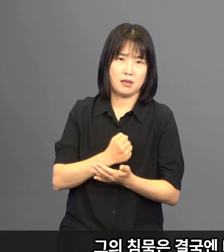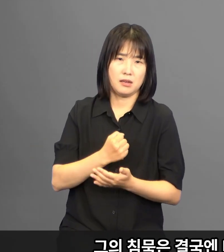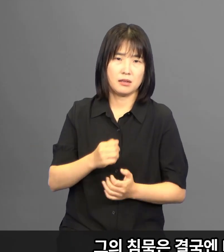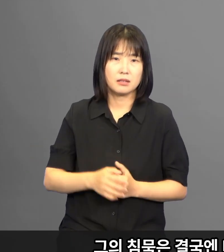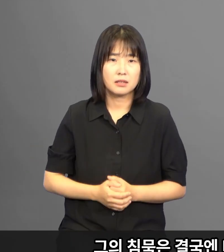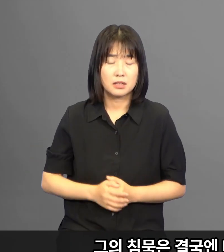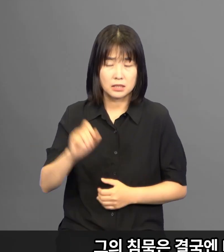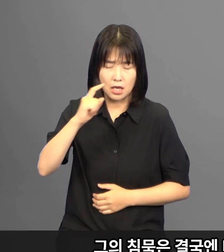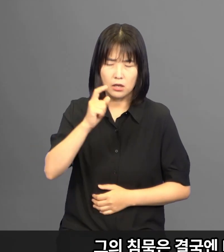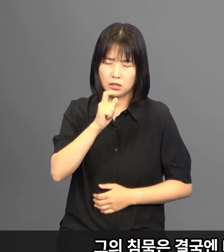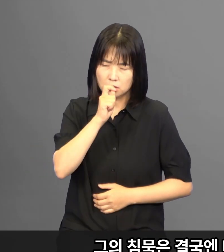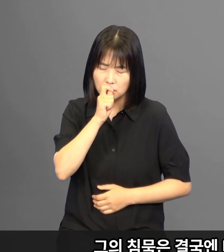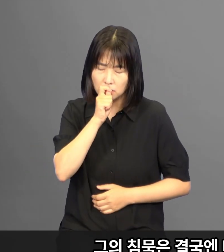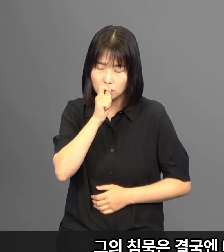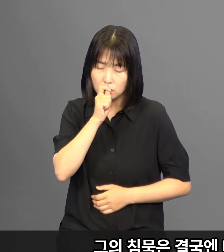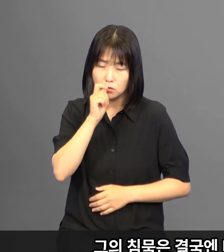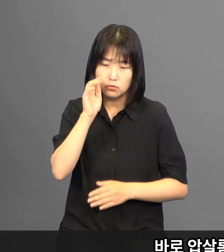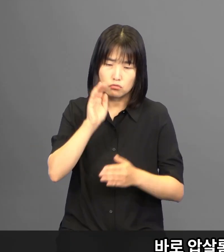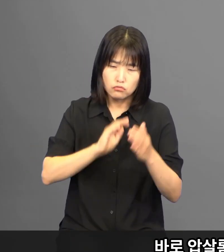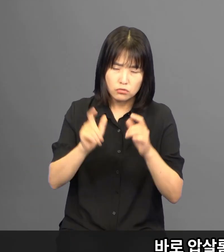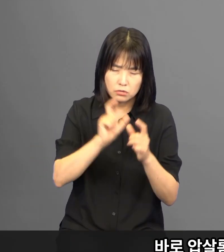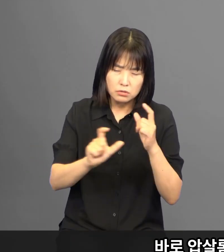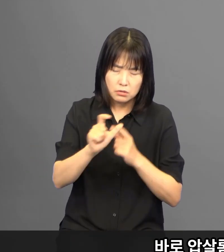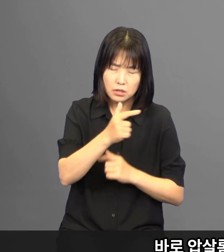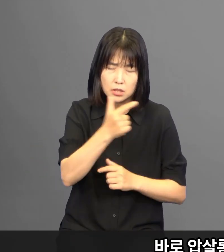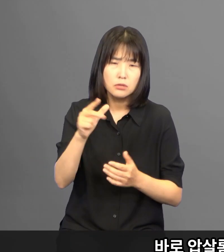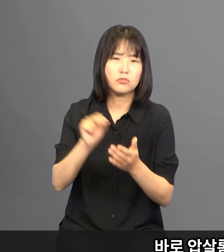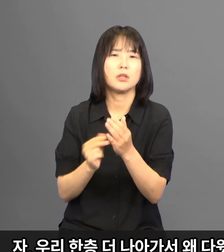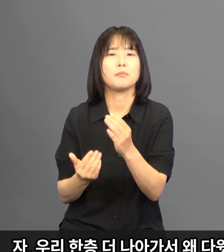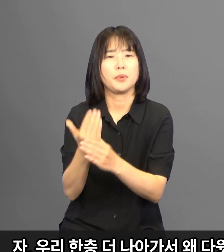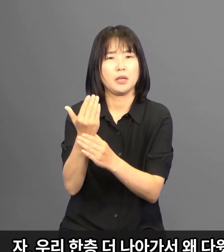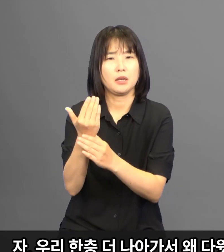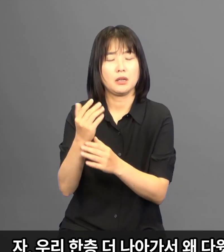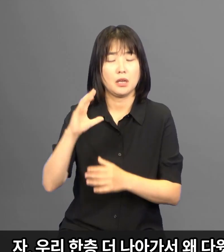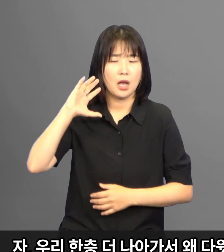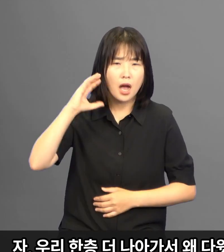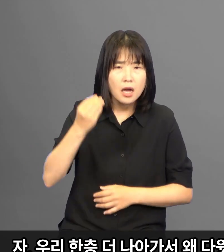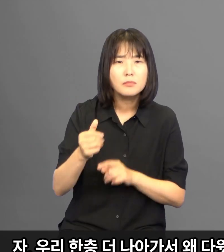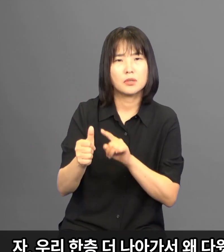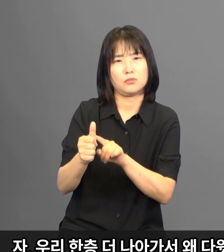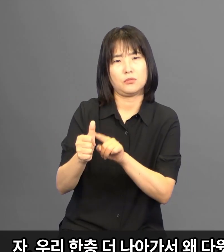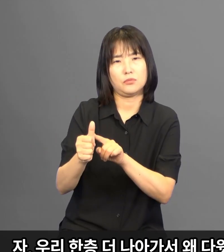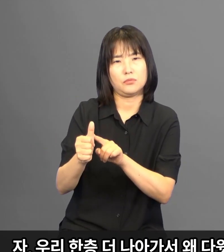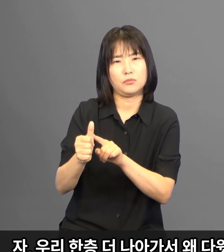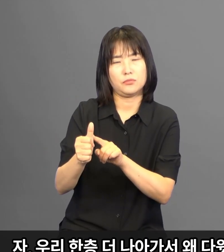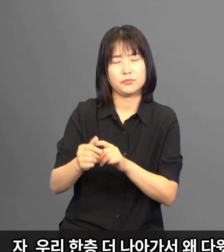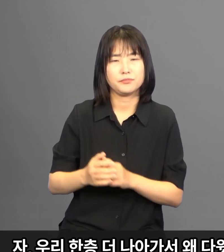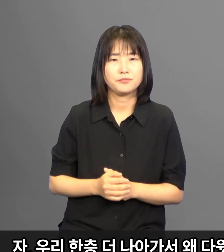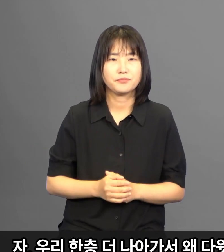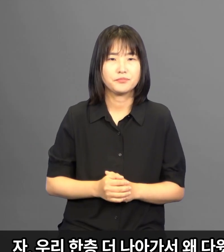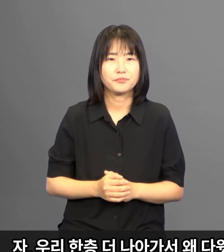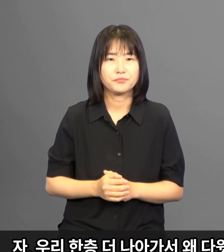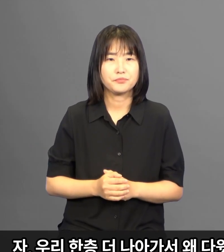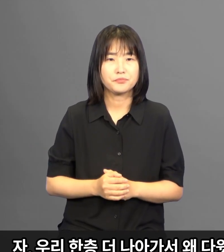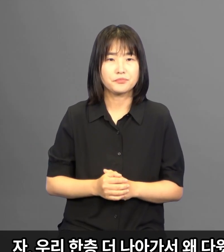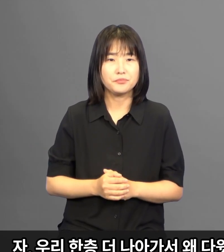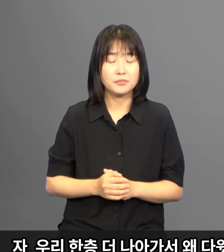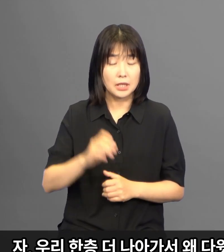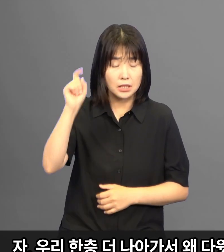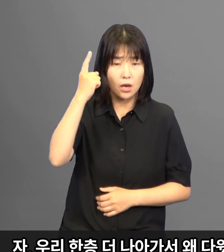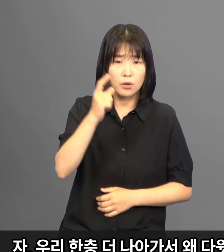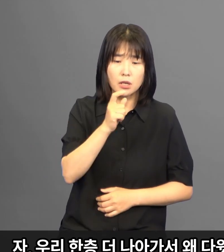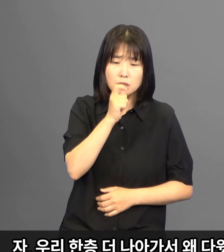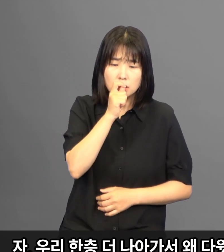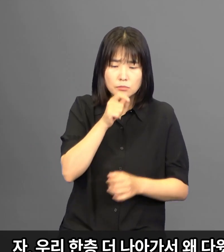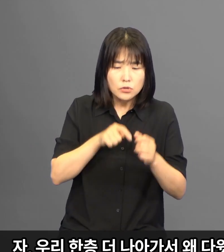큰 문제를 불러오게 되죠. 바로 압살롬의 문제였습니다. 자, 우리 한층 더 나아가서 왜 다윗이 침묵할